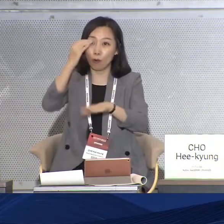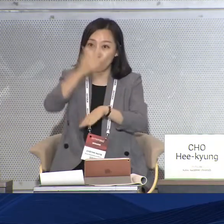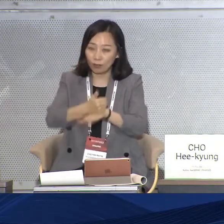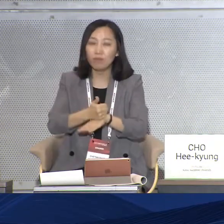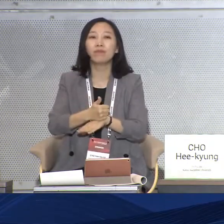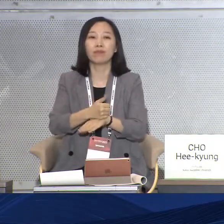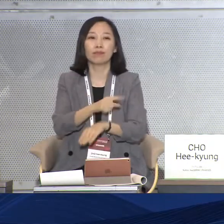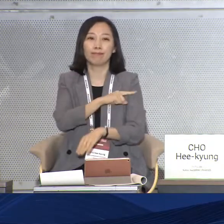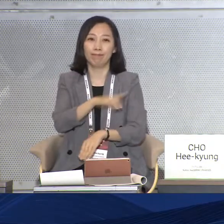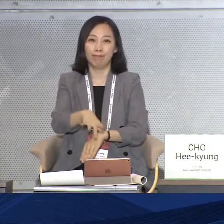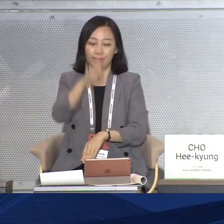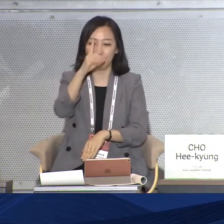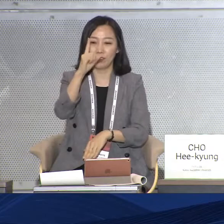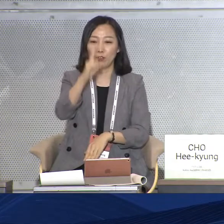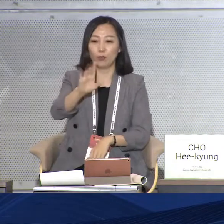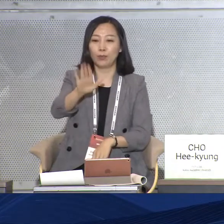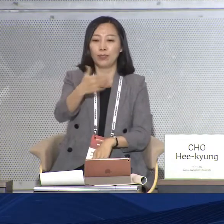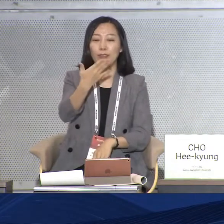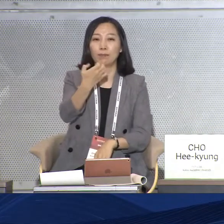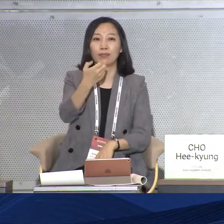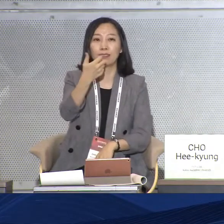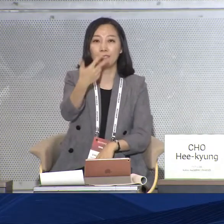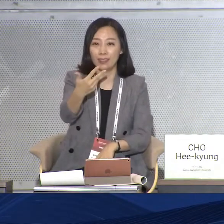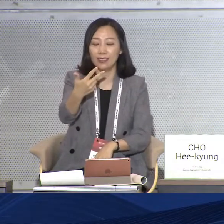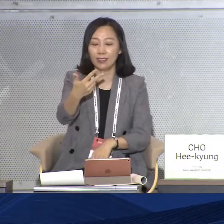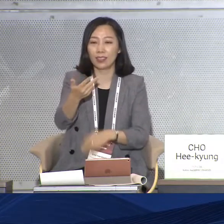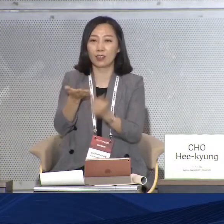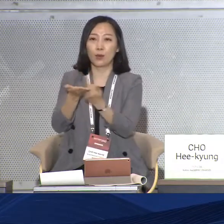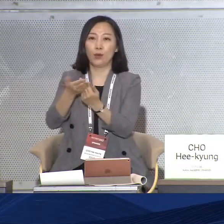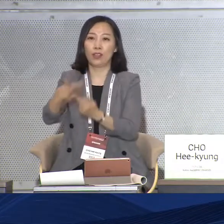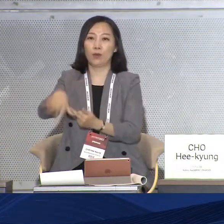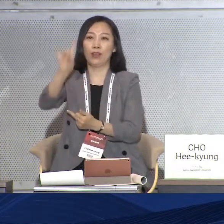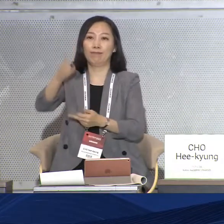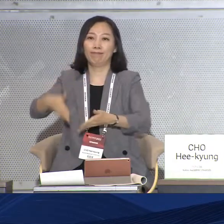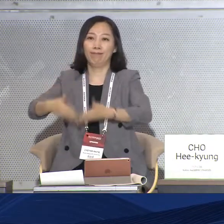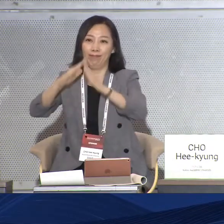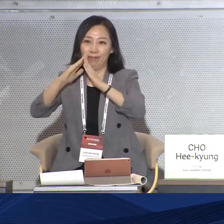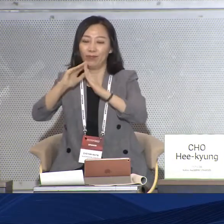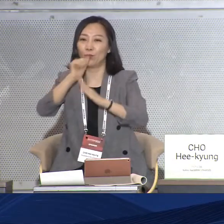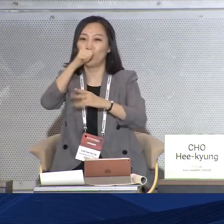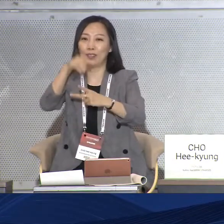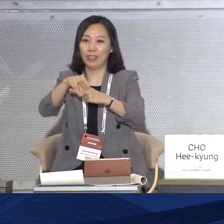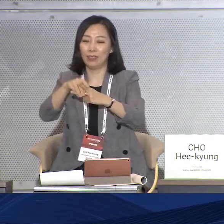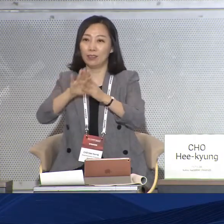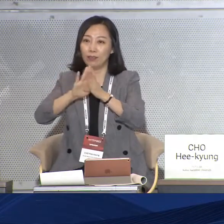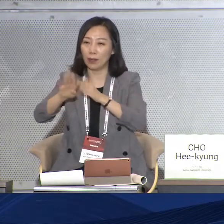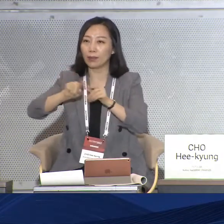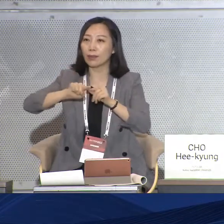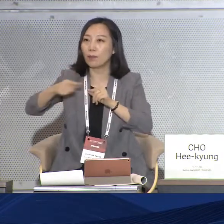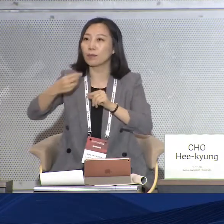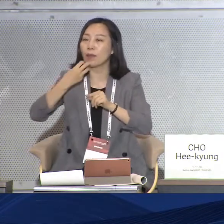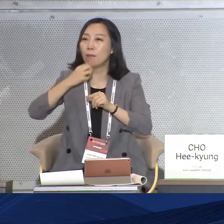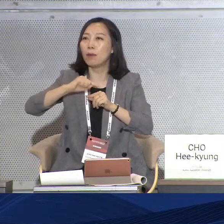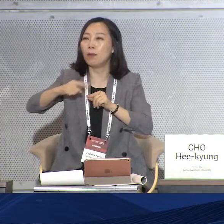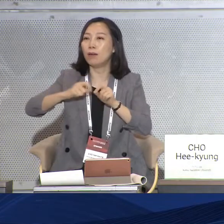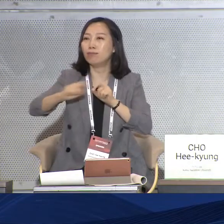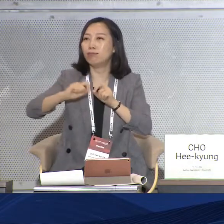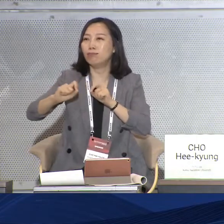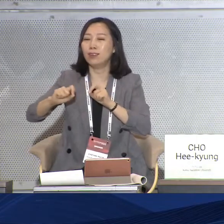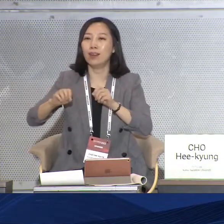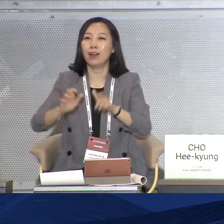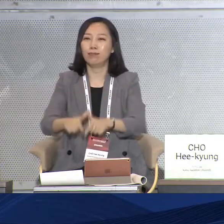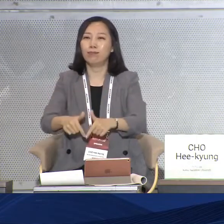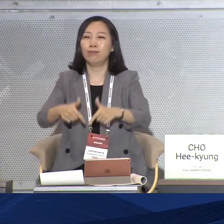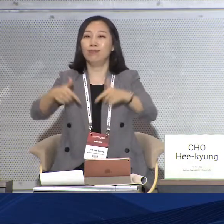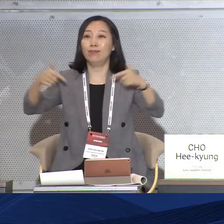봉사의 개념이었으나 점차적으로 역사가 변천하면서 1997년 제주도에서 전국